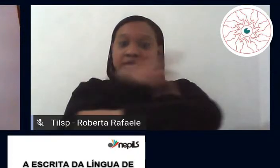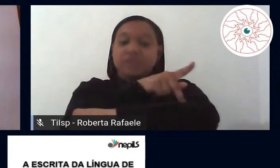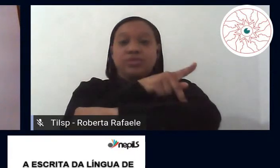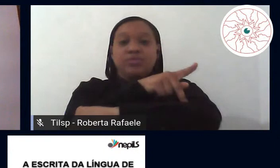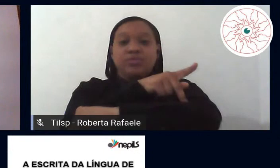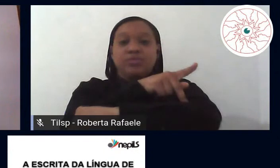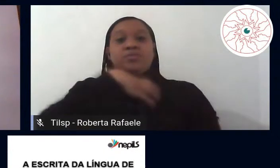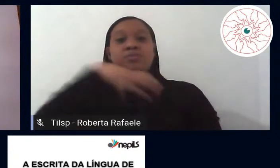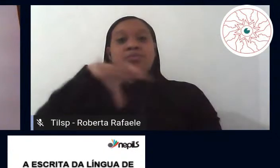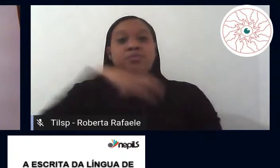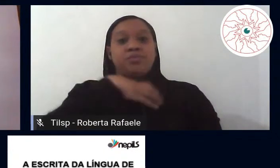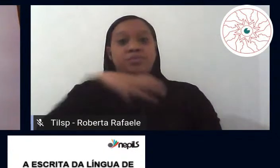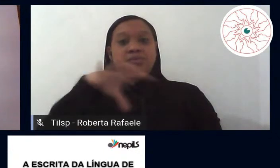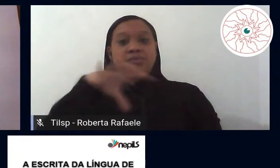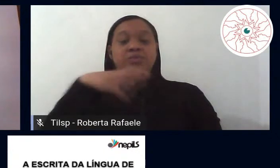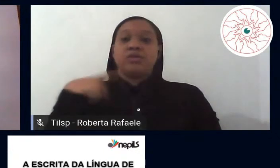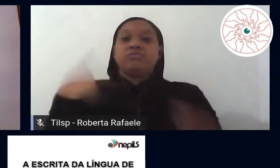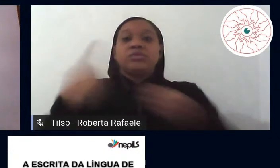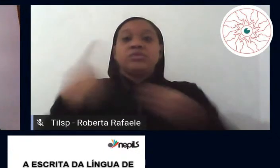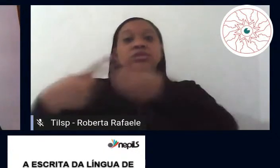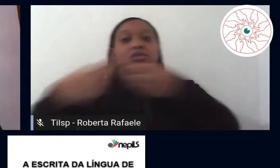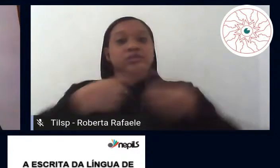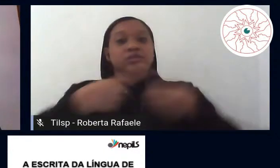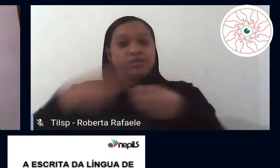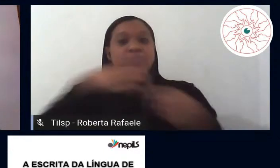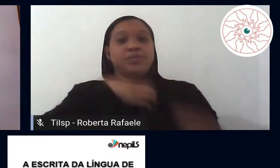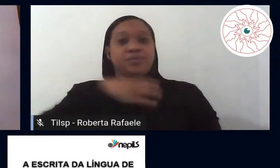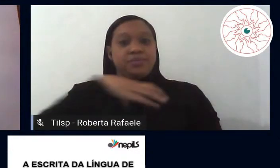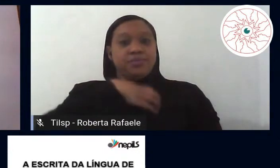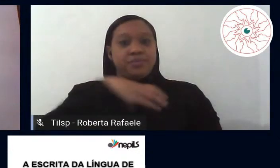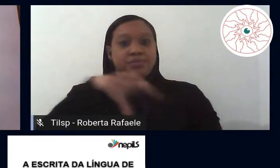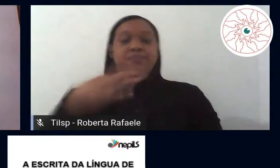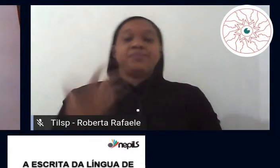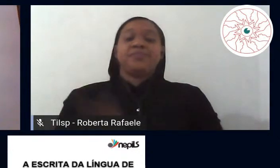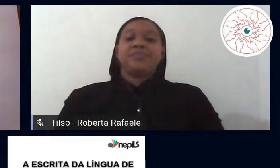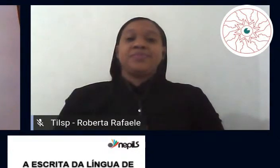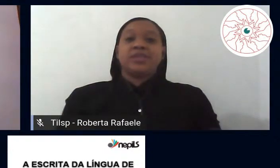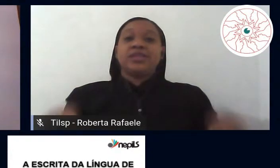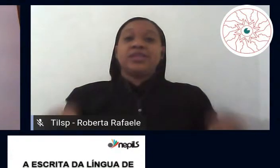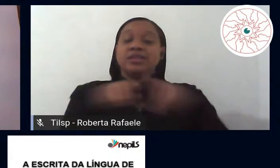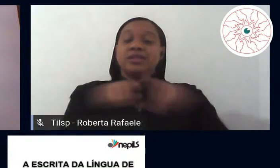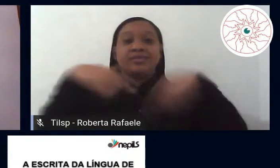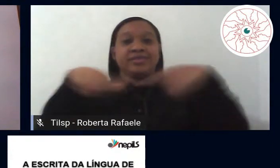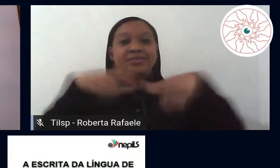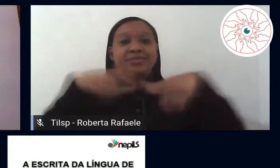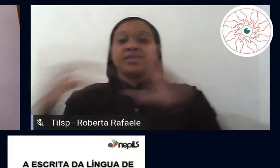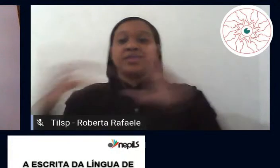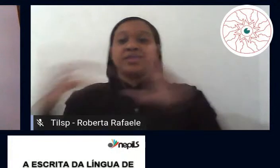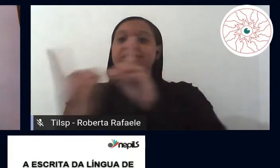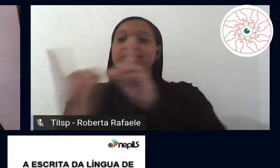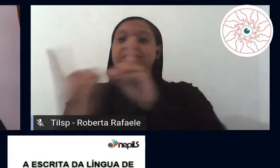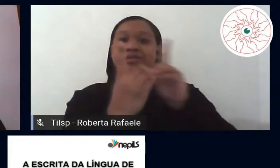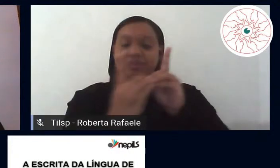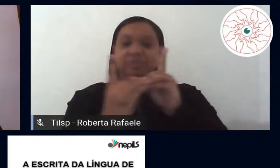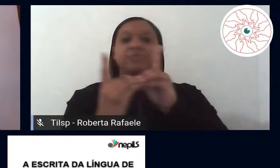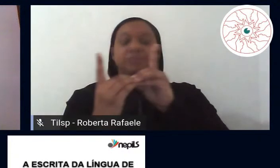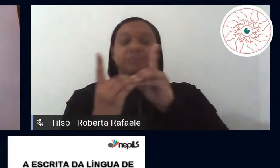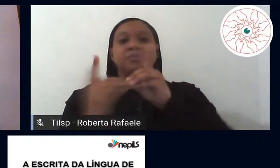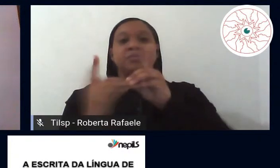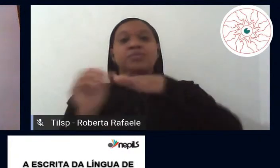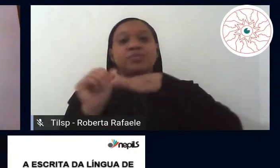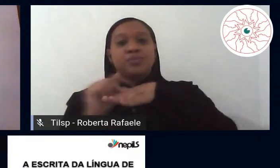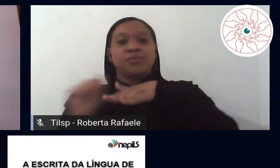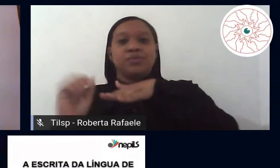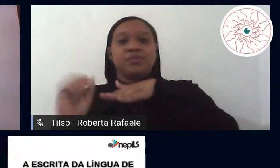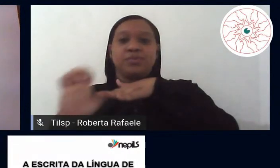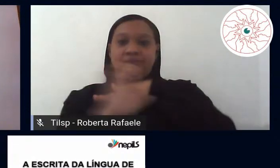e trabalho no atendimento educacional especializado com alunos surdos. Eh, este trabalho, este